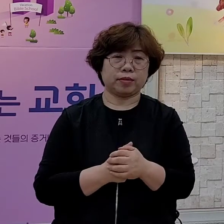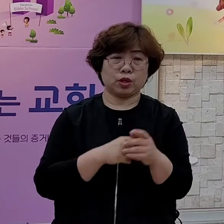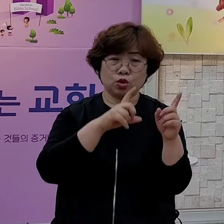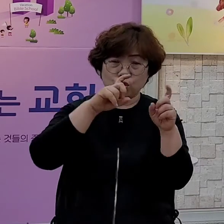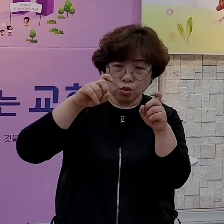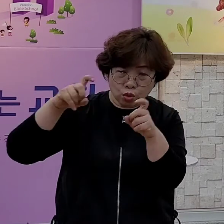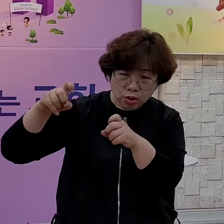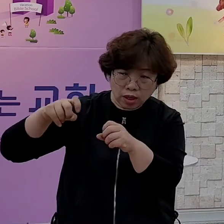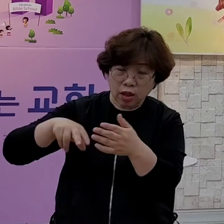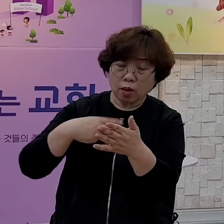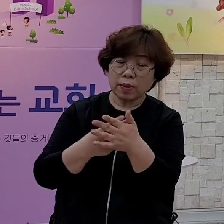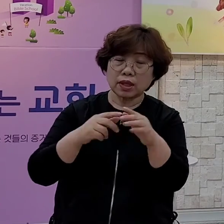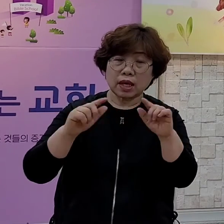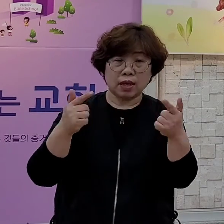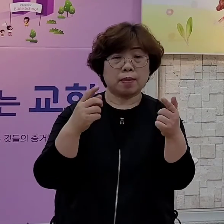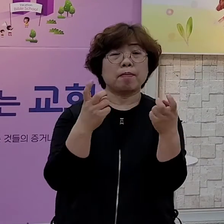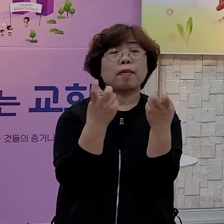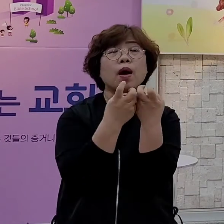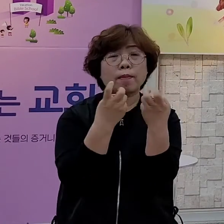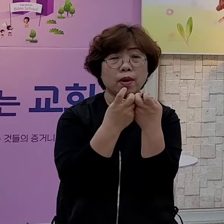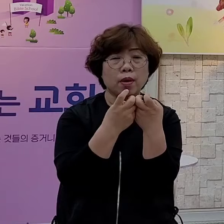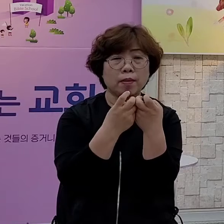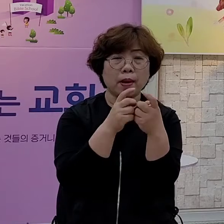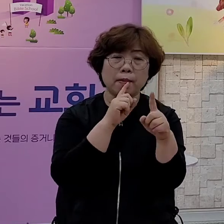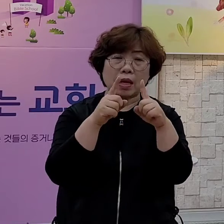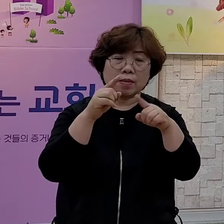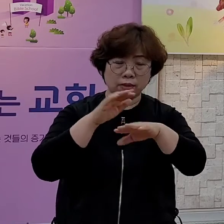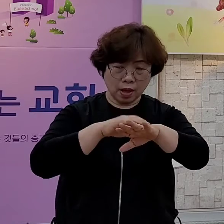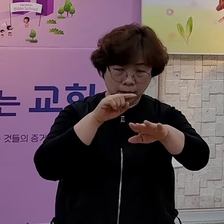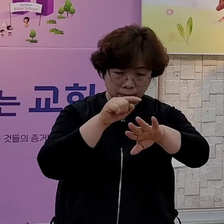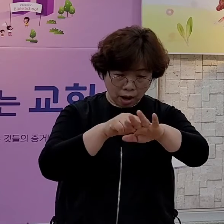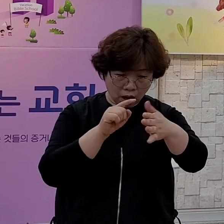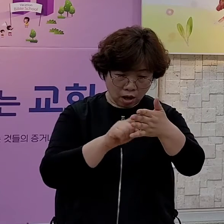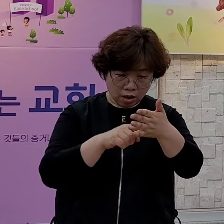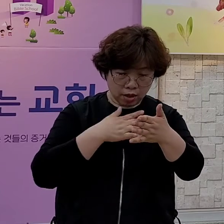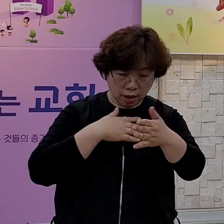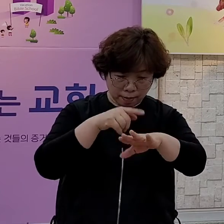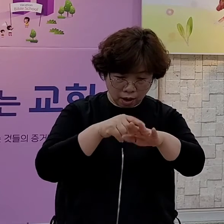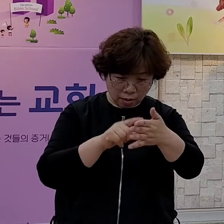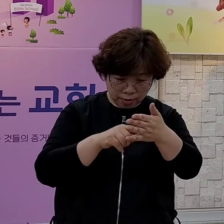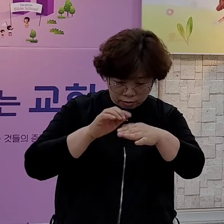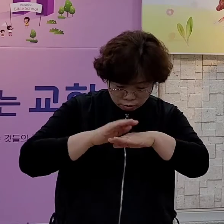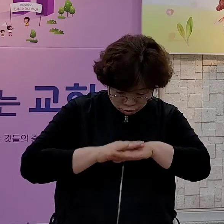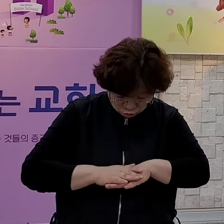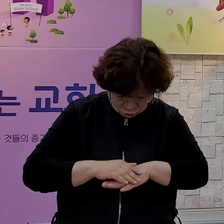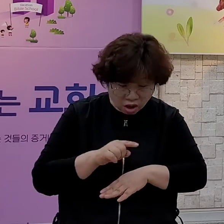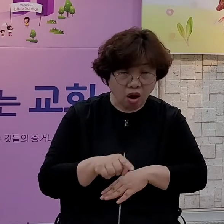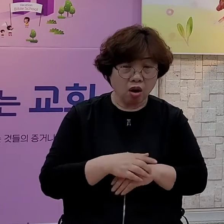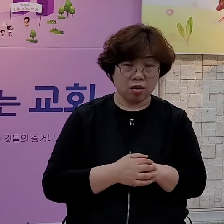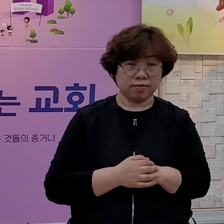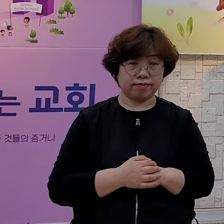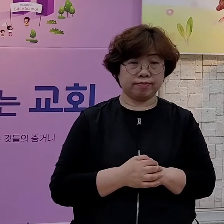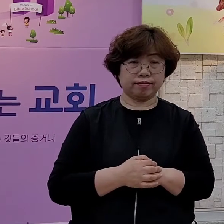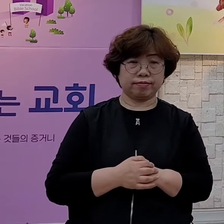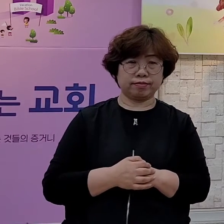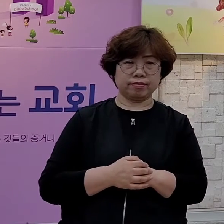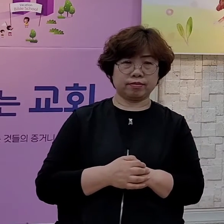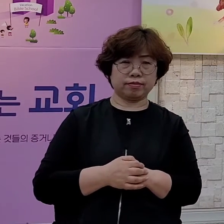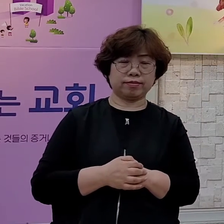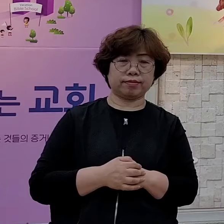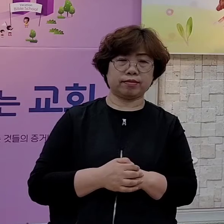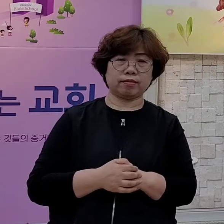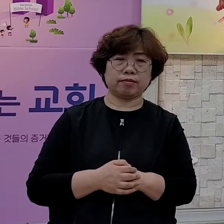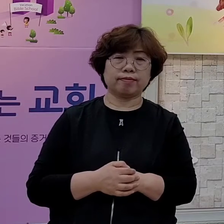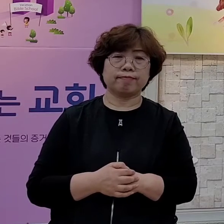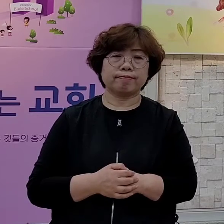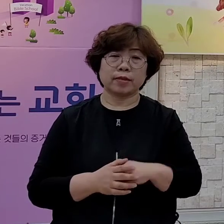다윗이 온갖 시험과 유혹이 왜 그는 없어요? 있죠. 그런 자에게도 옵니다. 유혹이. 근데 때로는 우리가